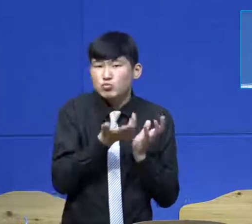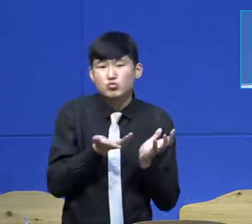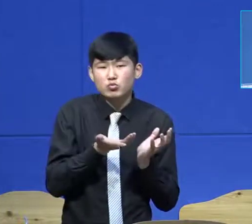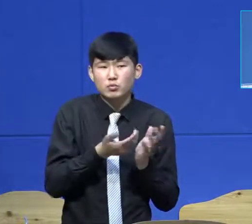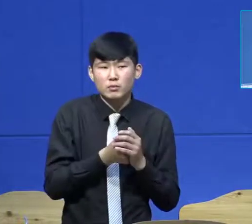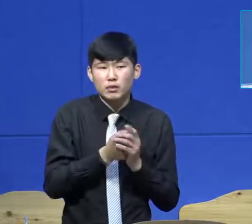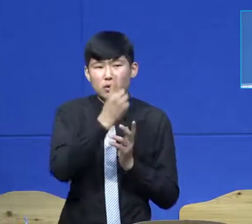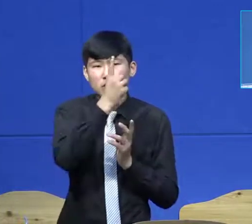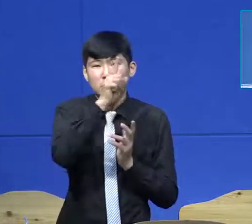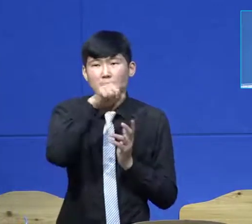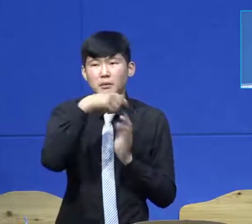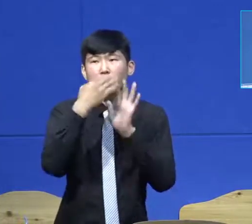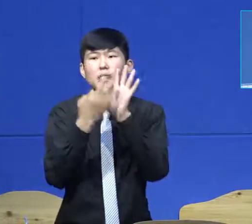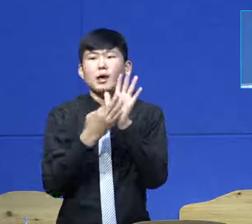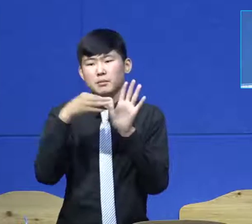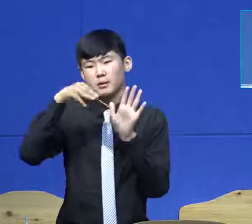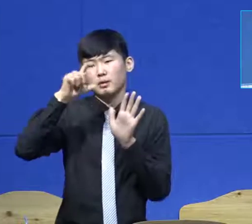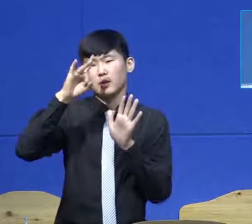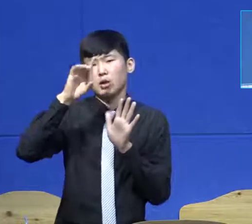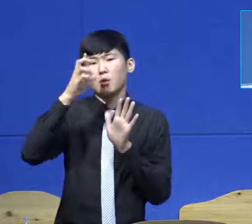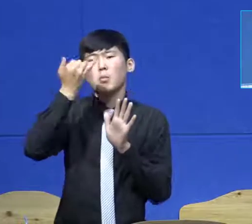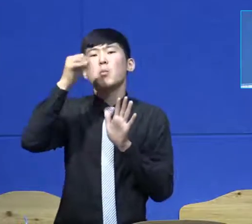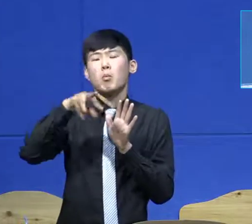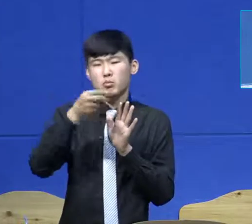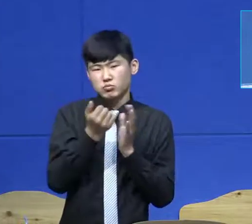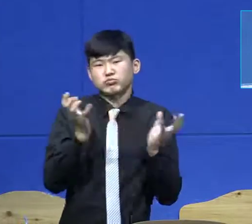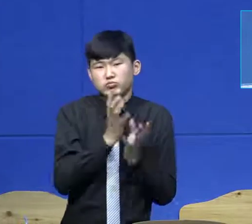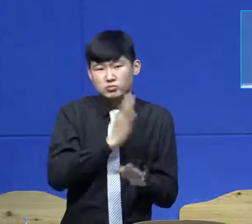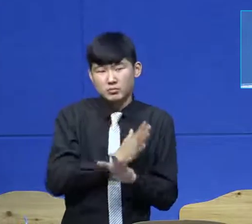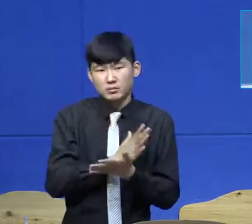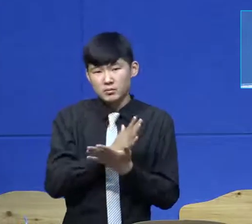бол 1.8 тэрбум цугласан байгаа.